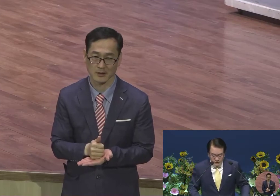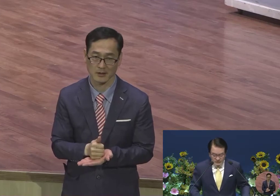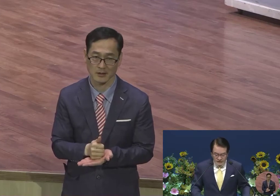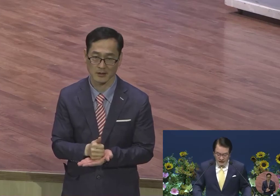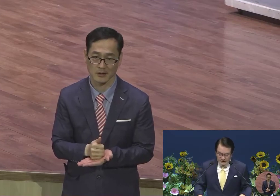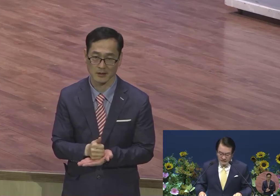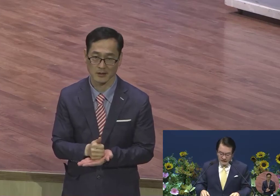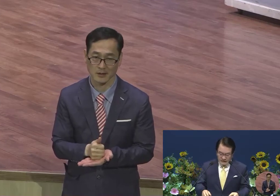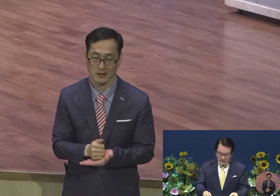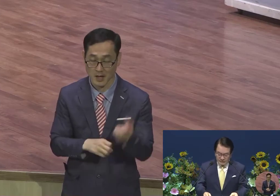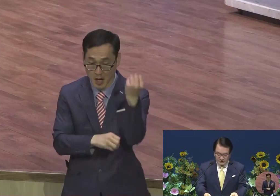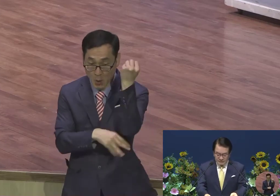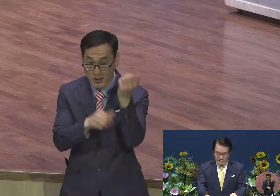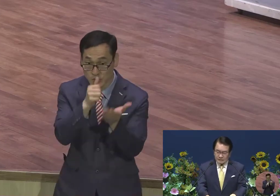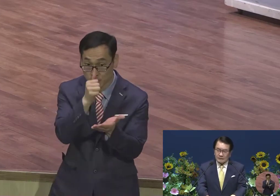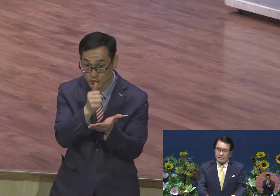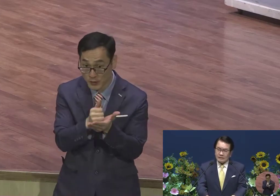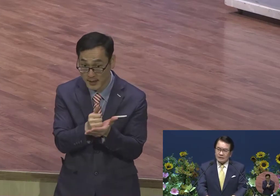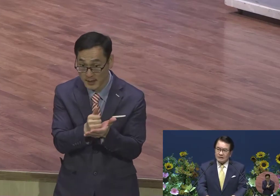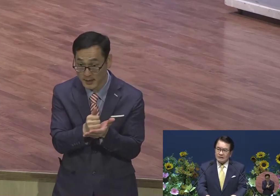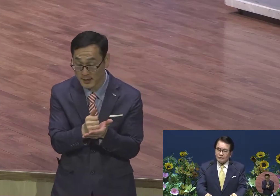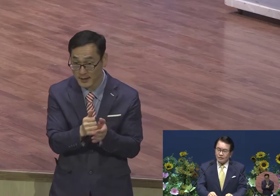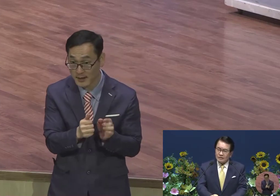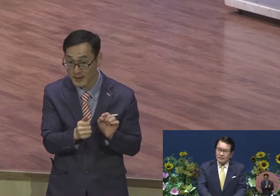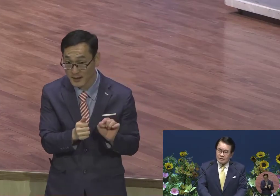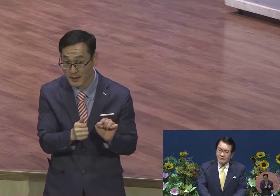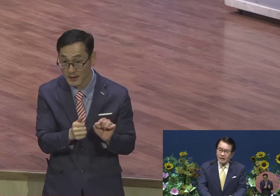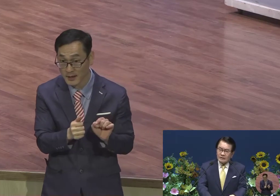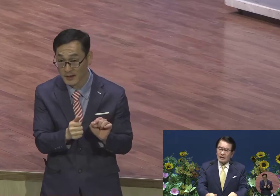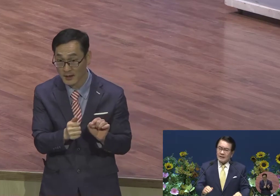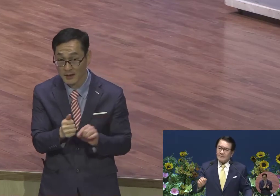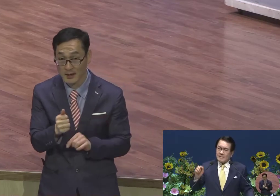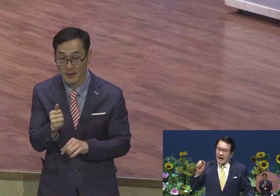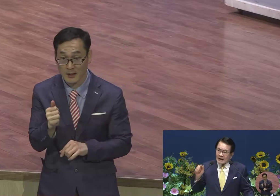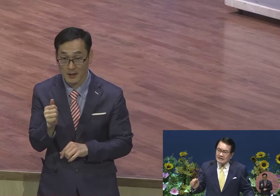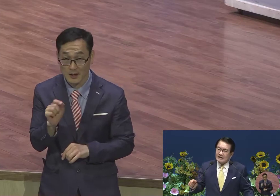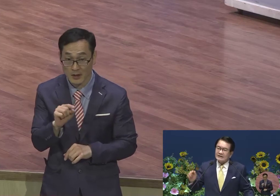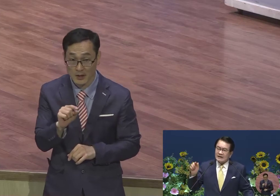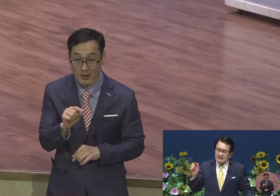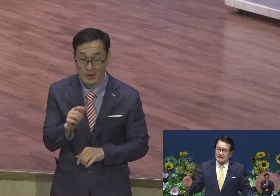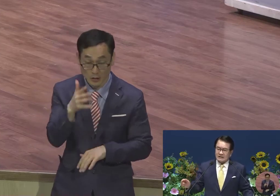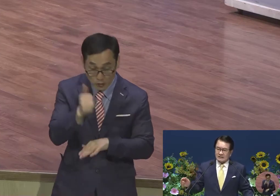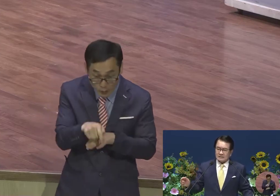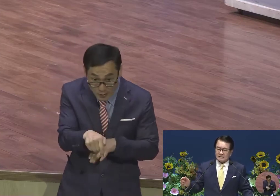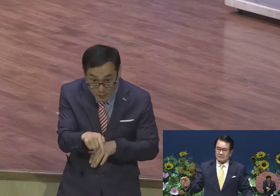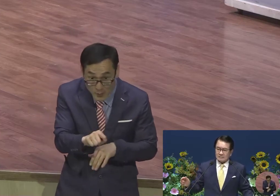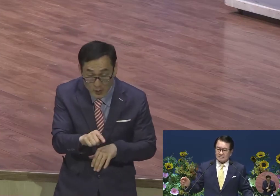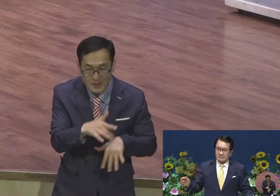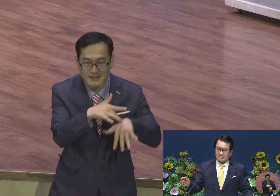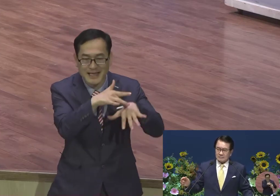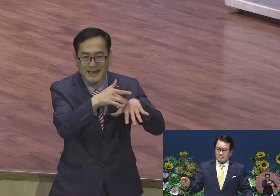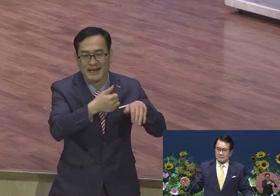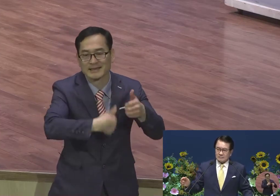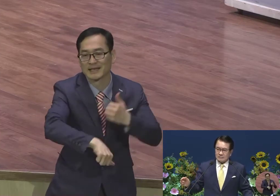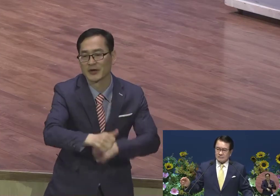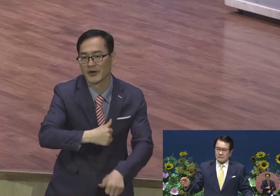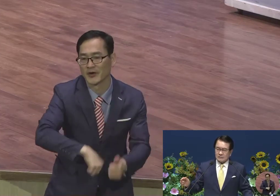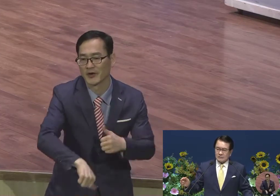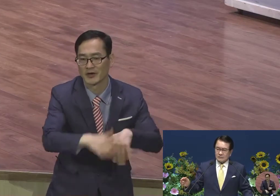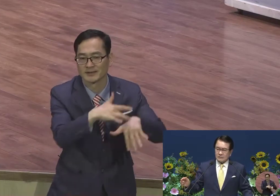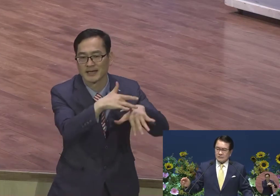원죄를 가진 인간은요 그 신분을 성경은 뭐라고 했냐 마귀의 자식이라고 그랬어요